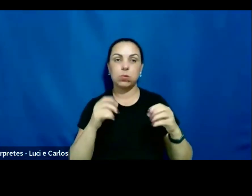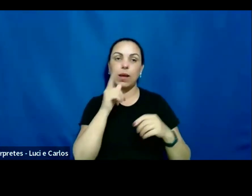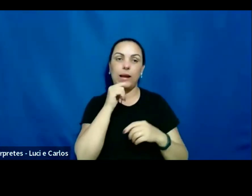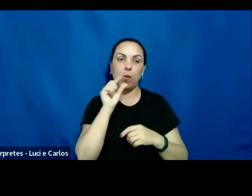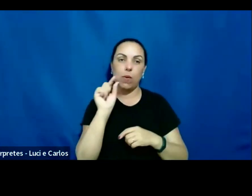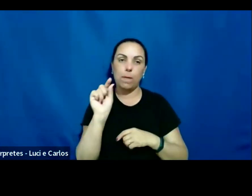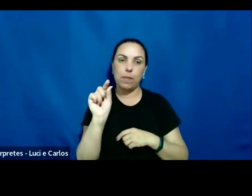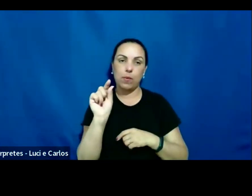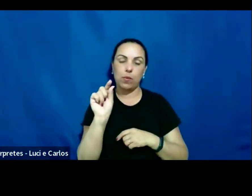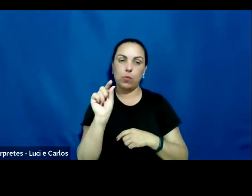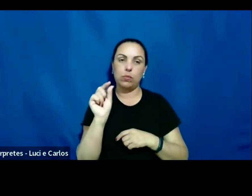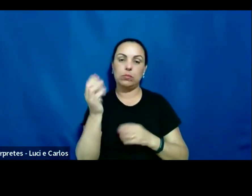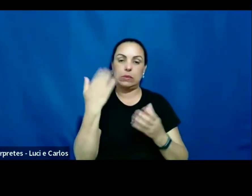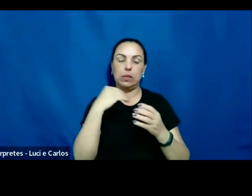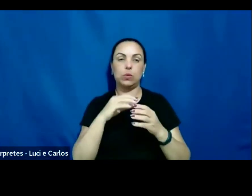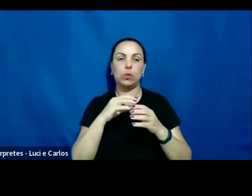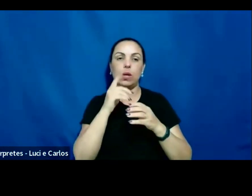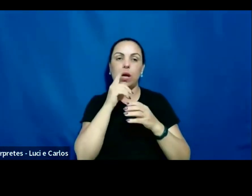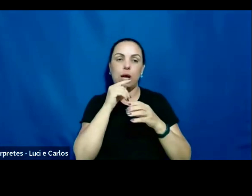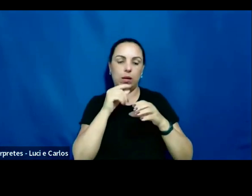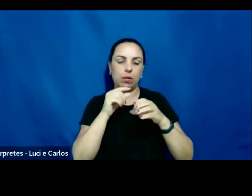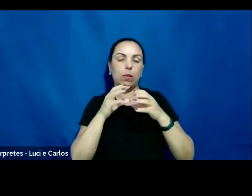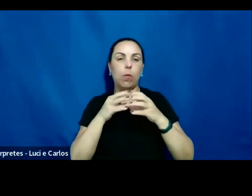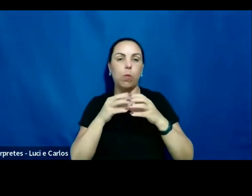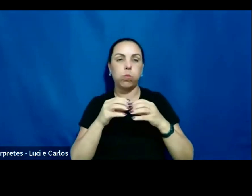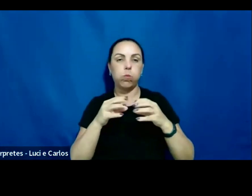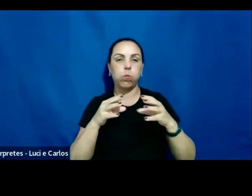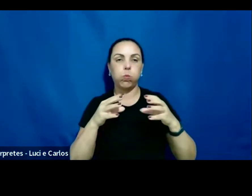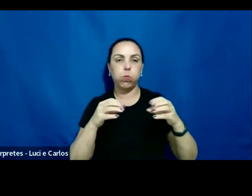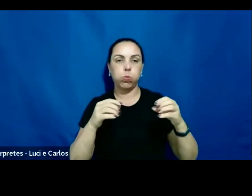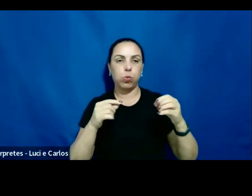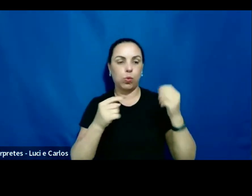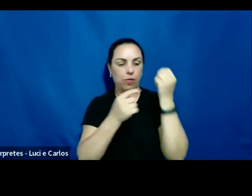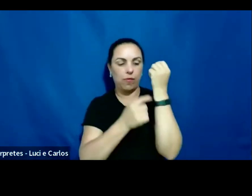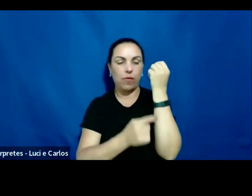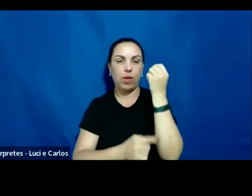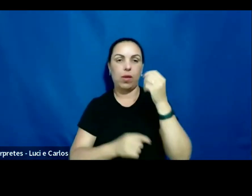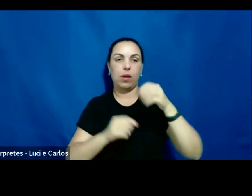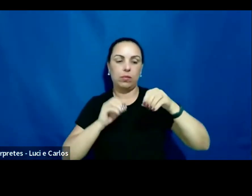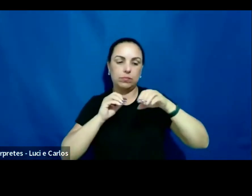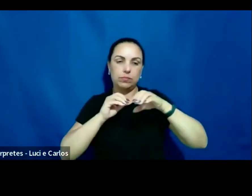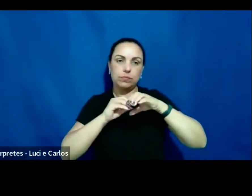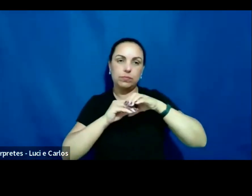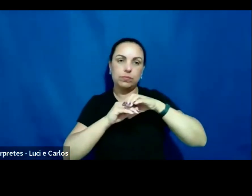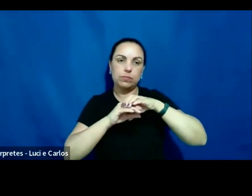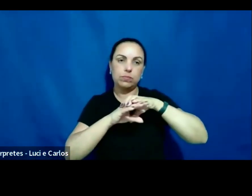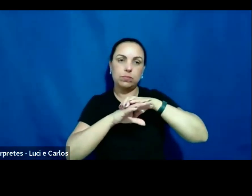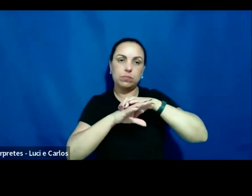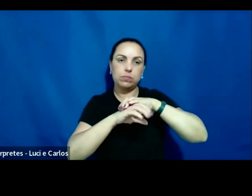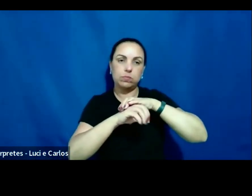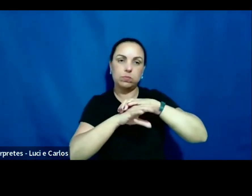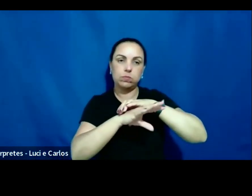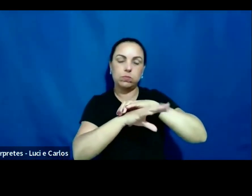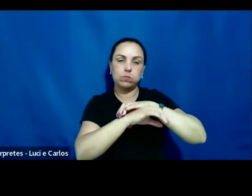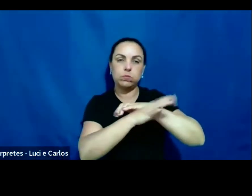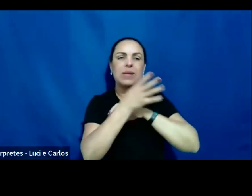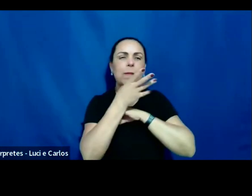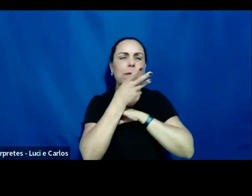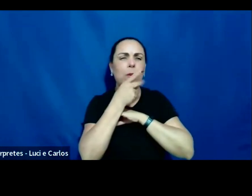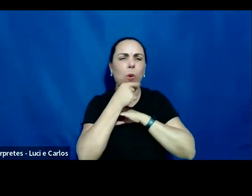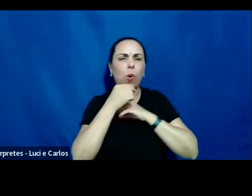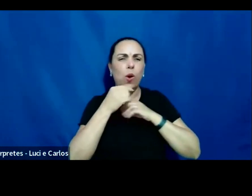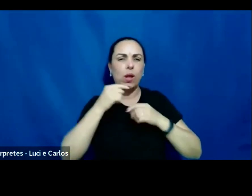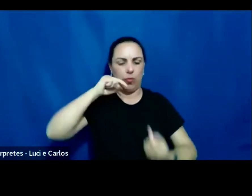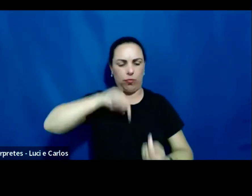O sangue engrossa. Você pode formar coágulos com mais facilidade. Você imagina uma pessoa bem hidratada. O